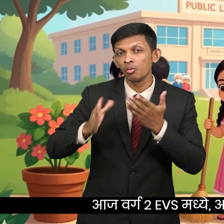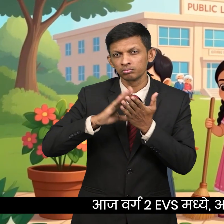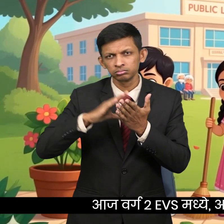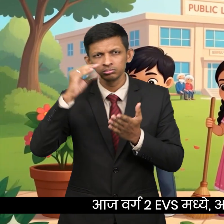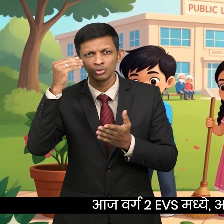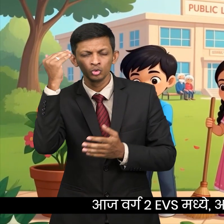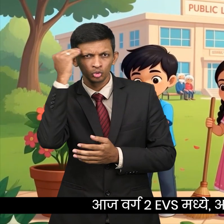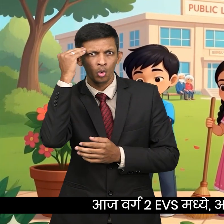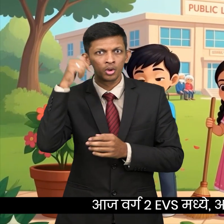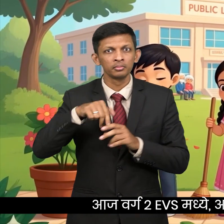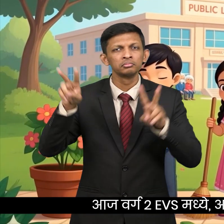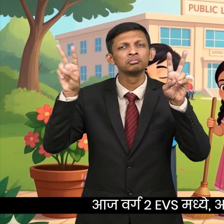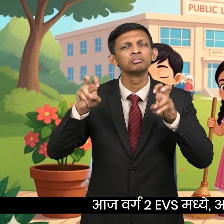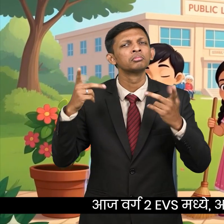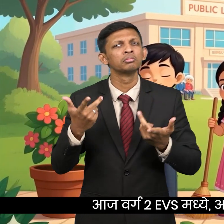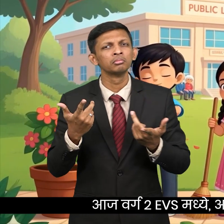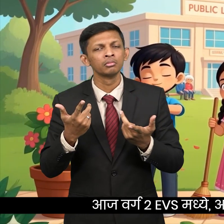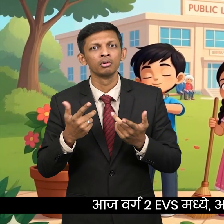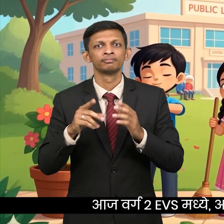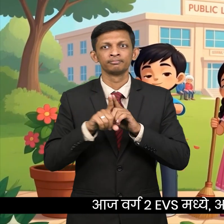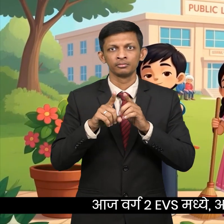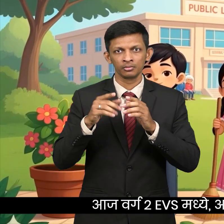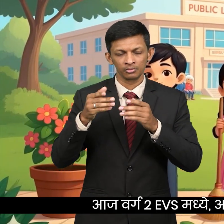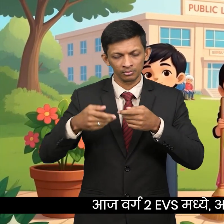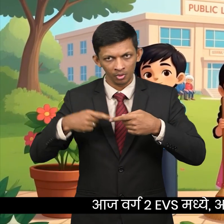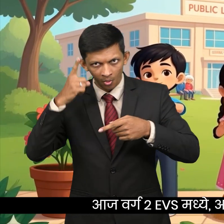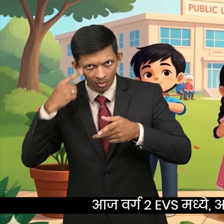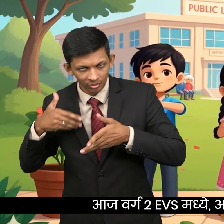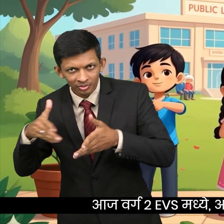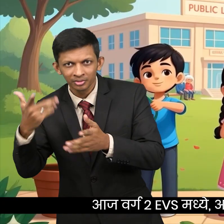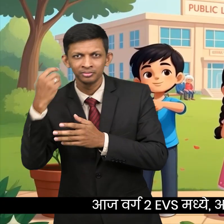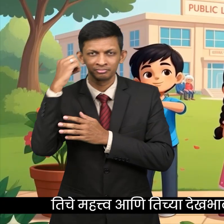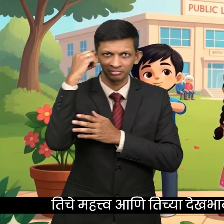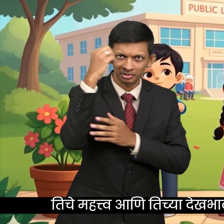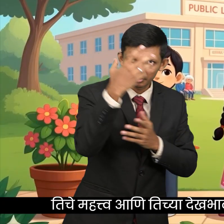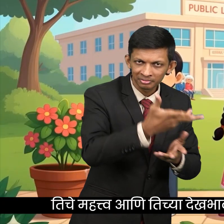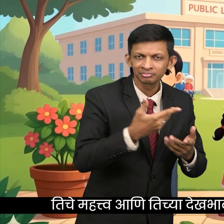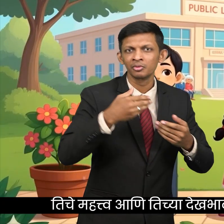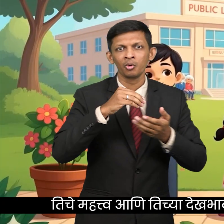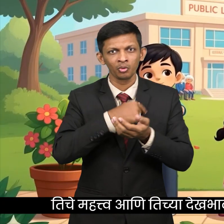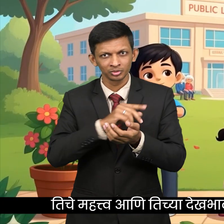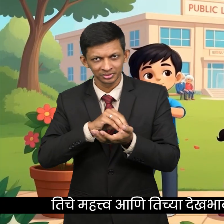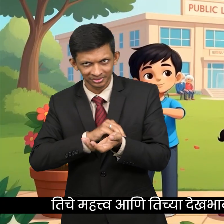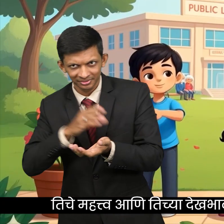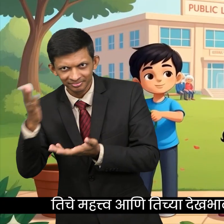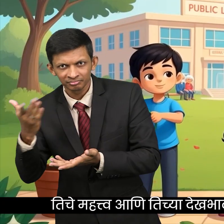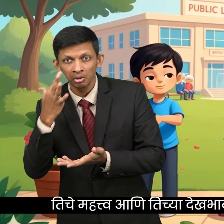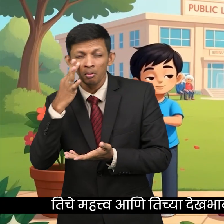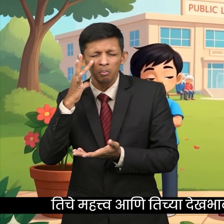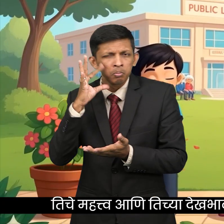2 EVS मध्ये आपण आपल्या सार्वजनिक मालमत्तेबद्दल, तिचे महत्त्व आणि